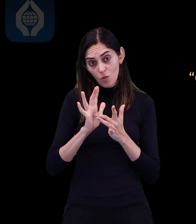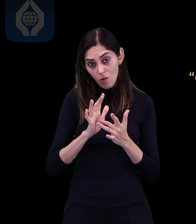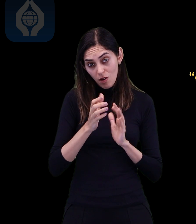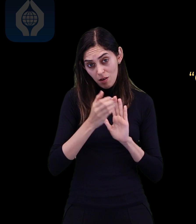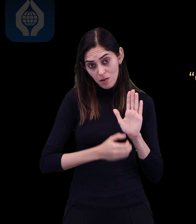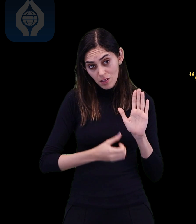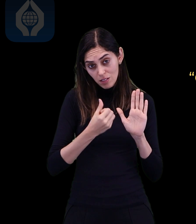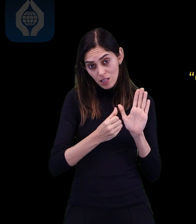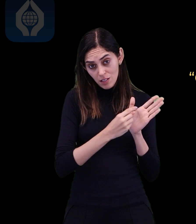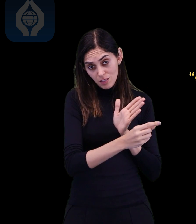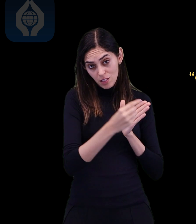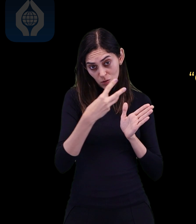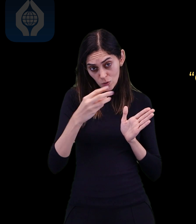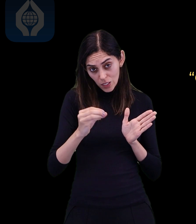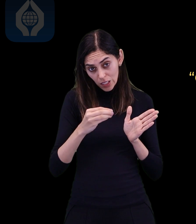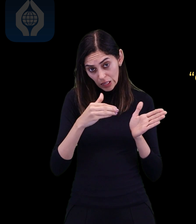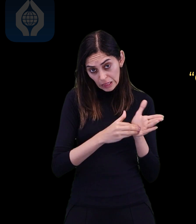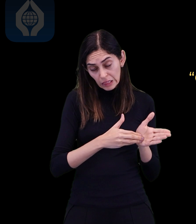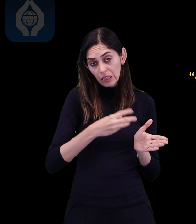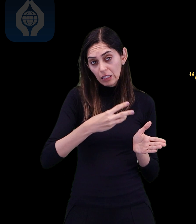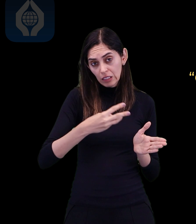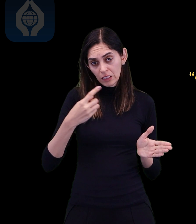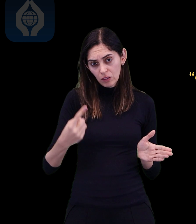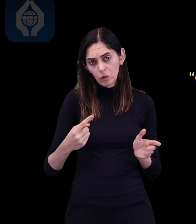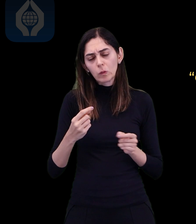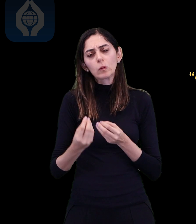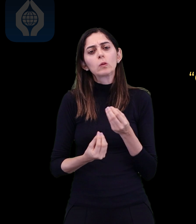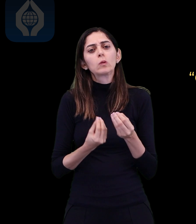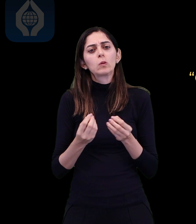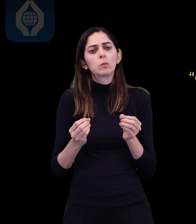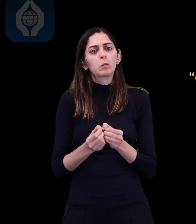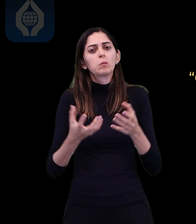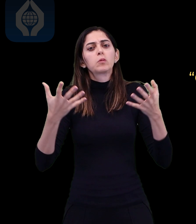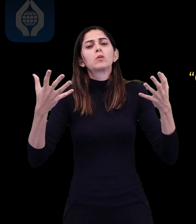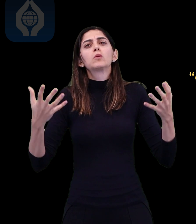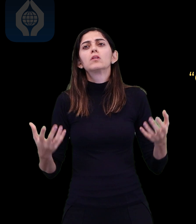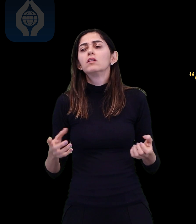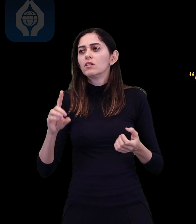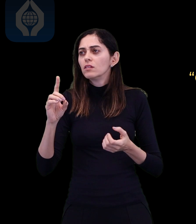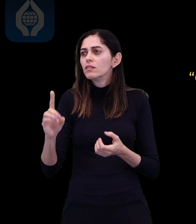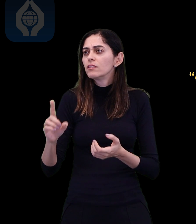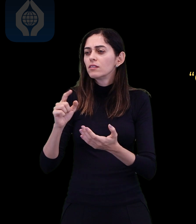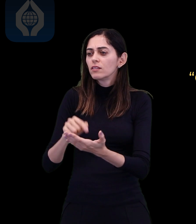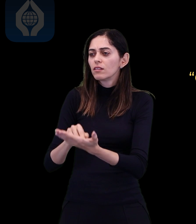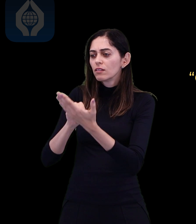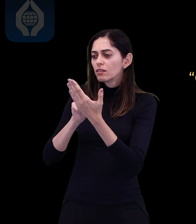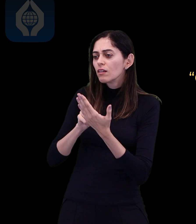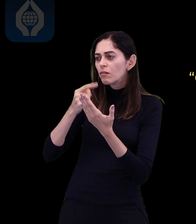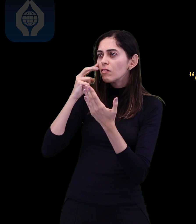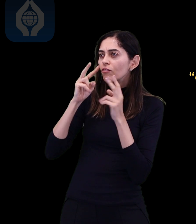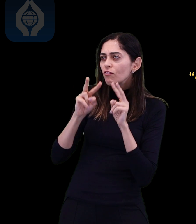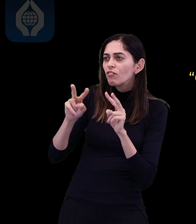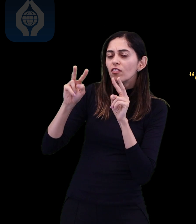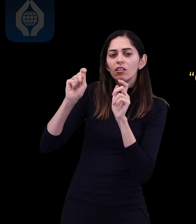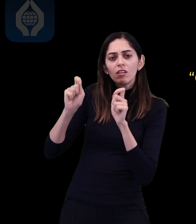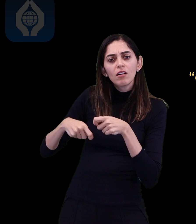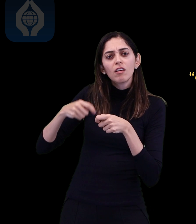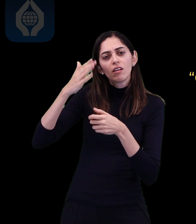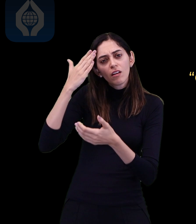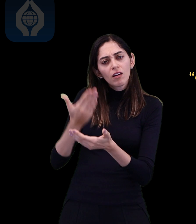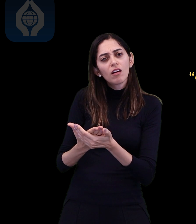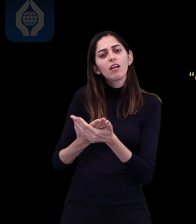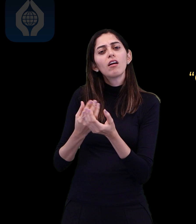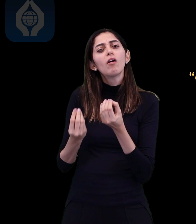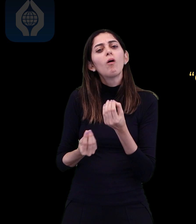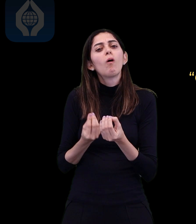6, 30, 31 nos diz, disseram eles, que sinal milagroso o Senhor nos dará para que vejamos e creiamos